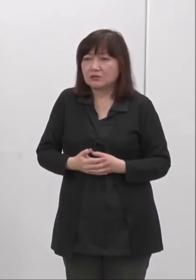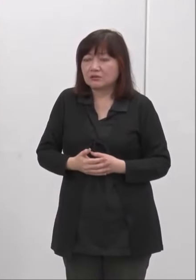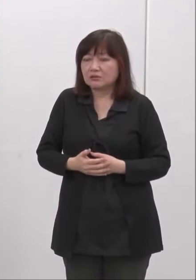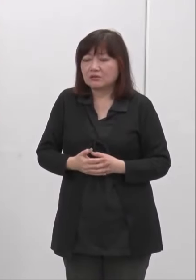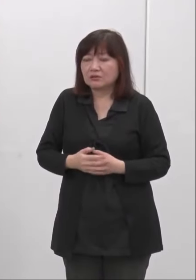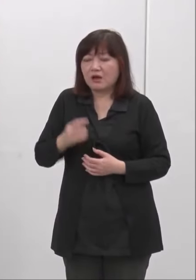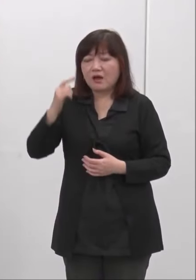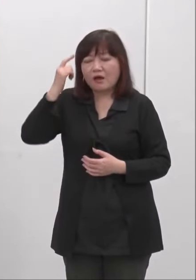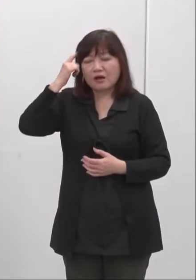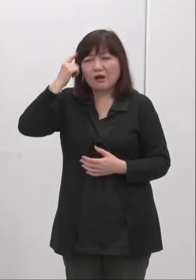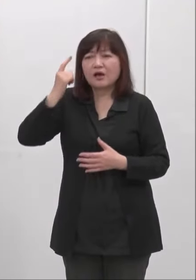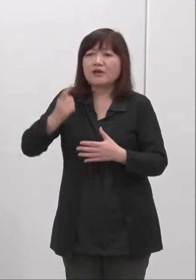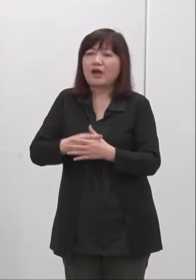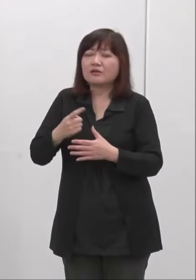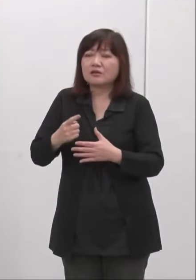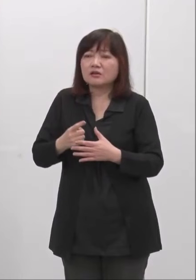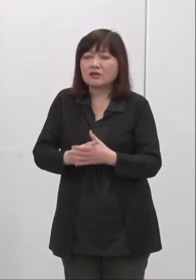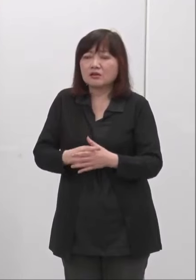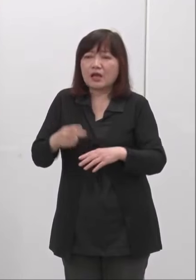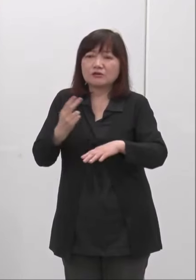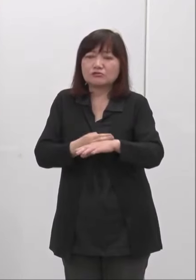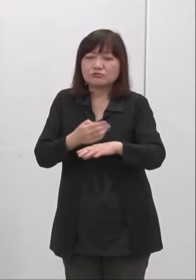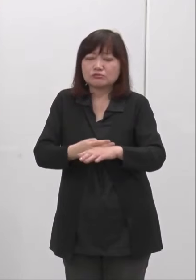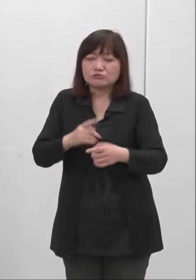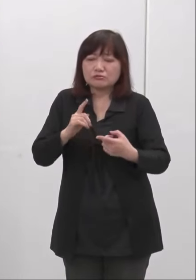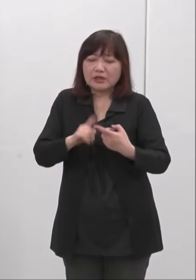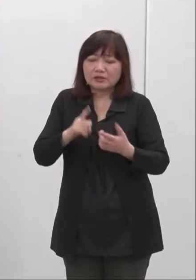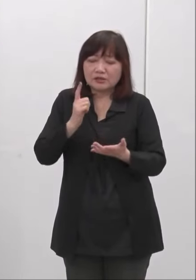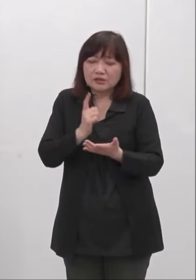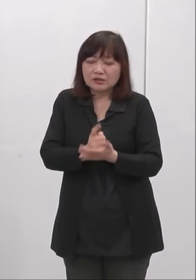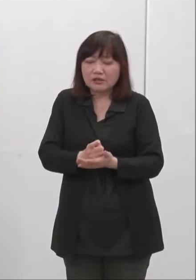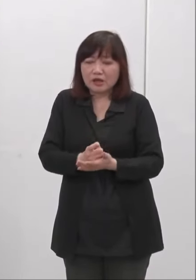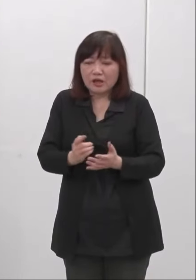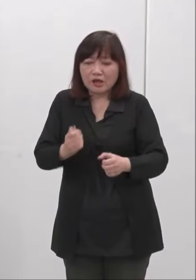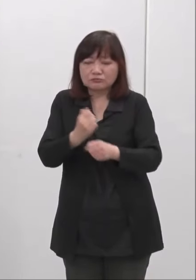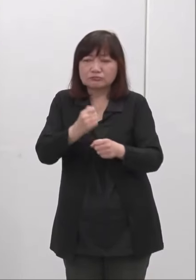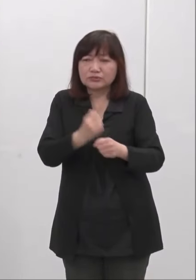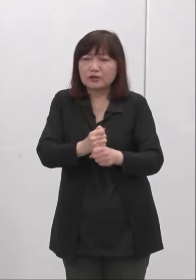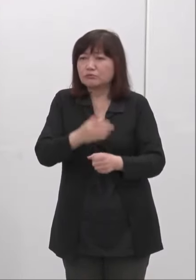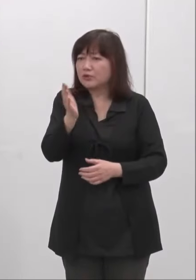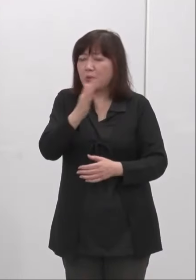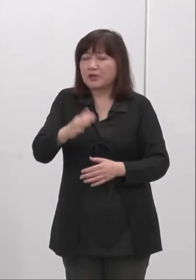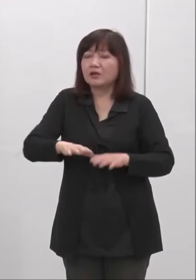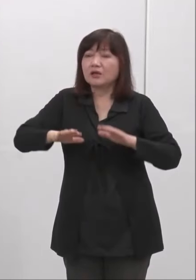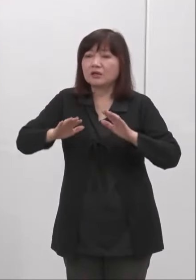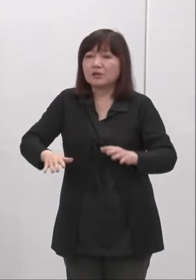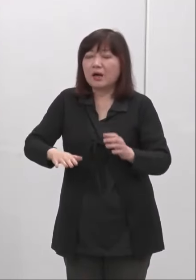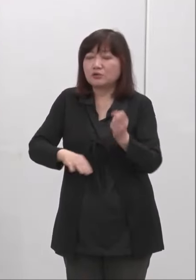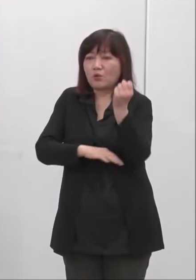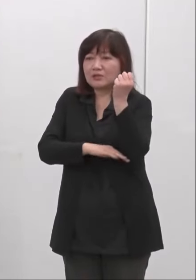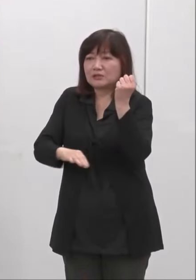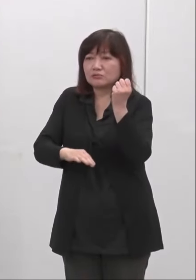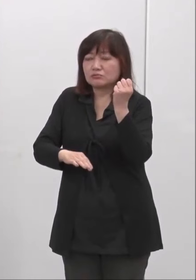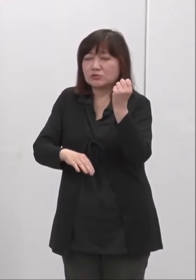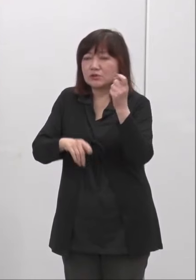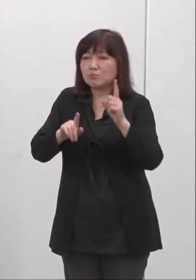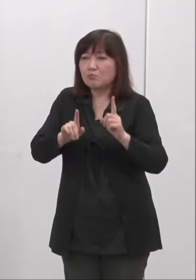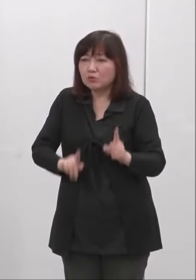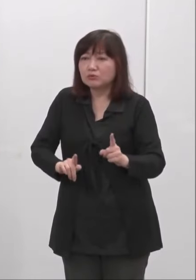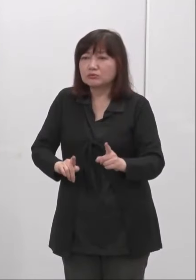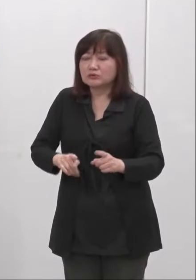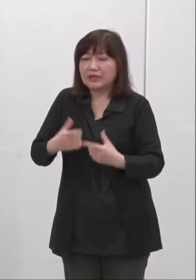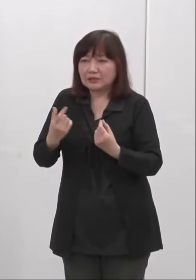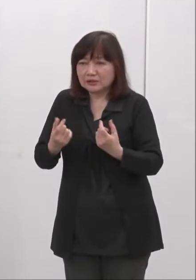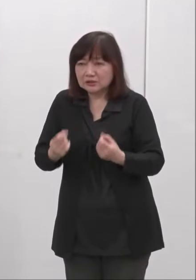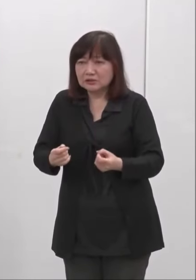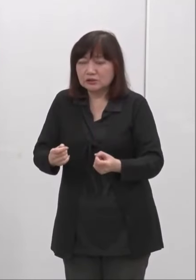えずに技術的に施工しているわけではありませんので、これは今の基準に基づいて、施工されているものと